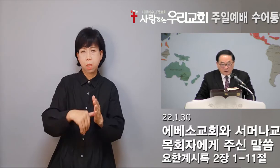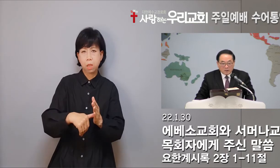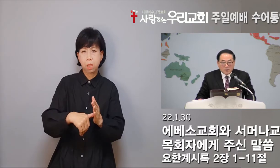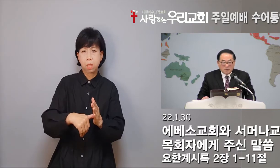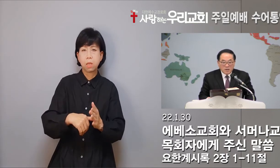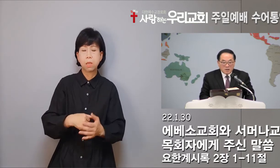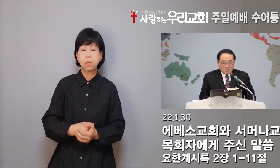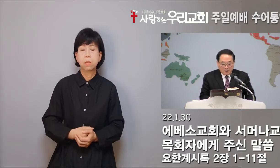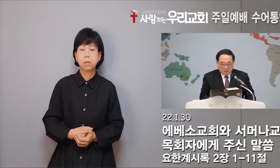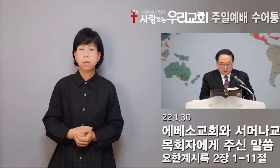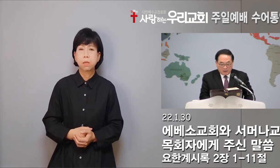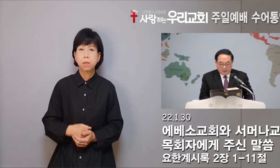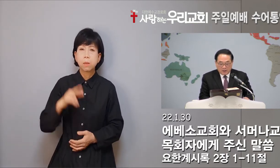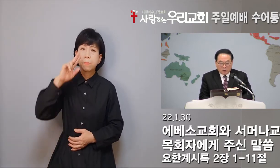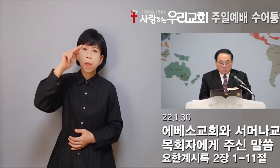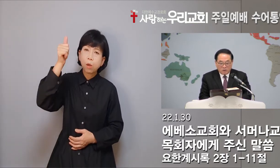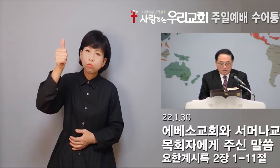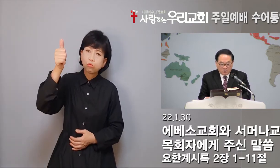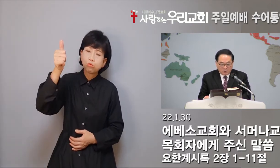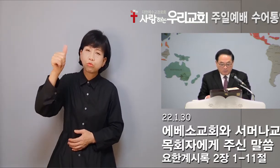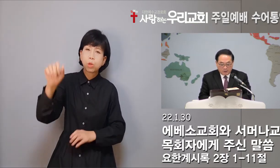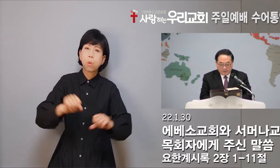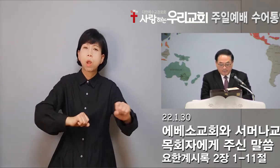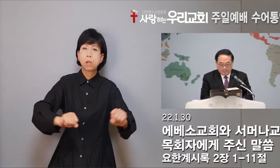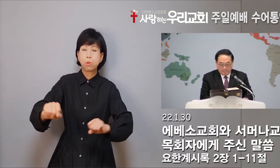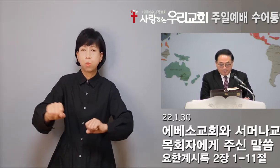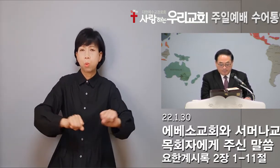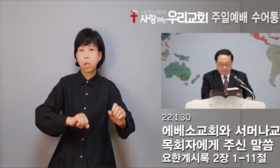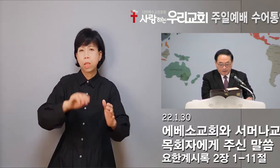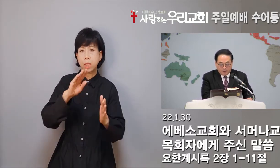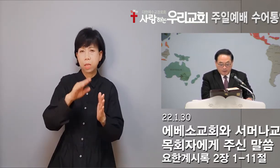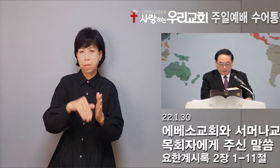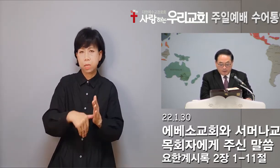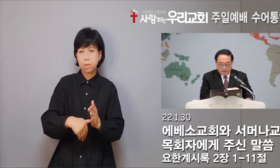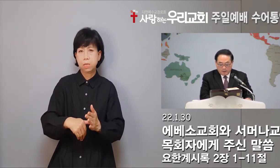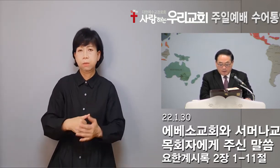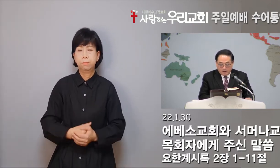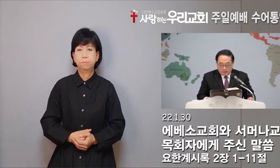사역을 했던 밀접한 관계를 갖고 있는 것입니다.